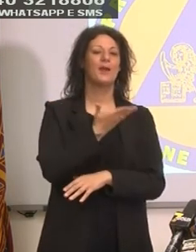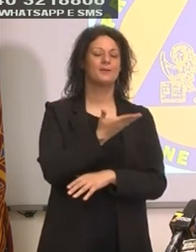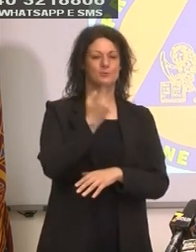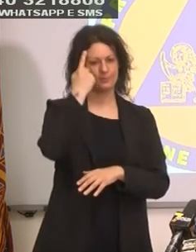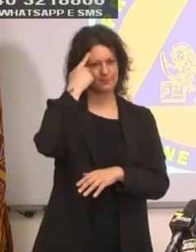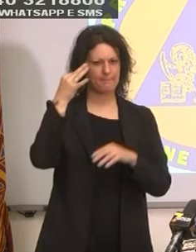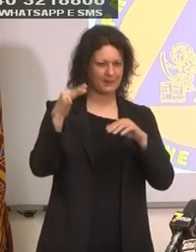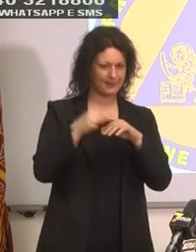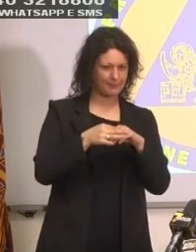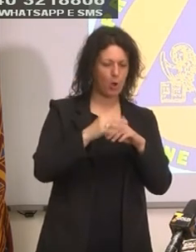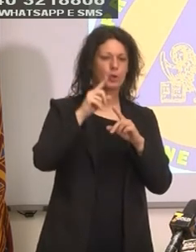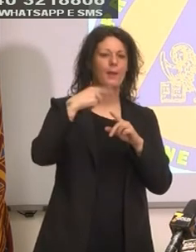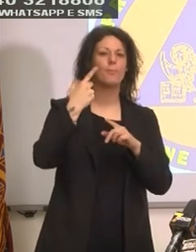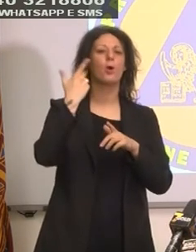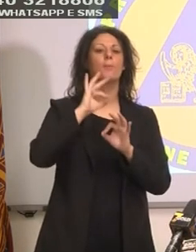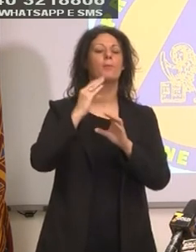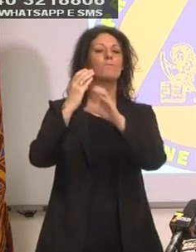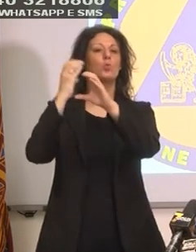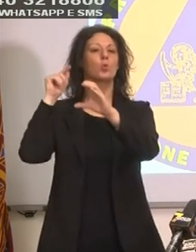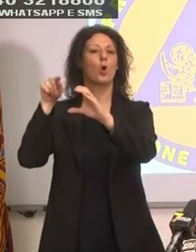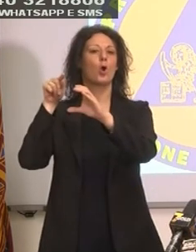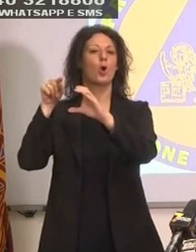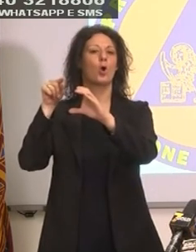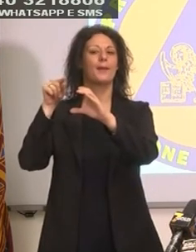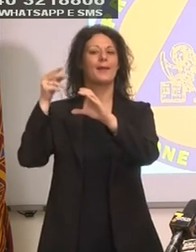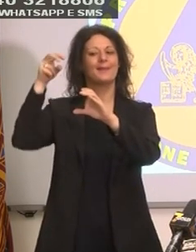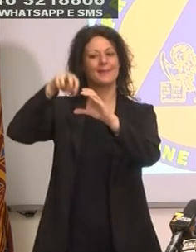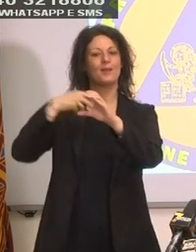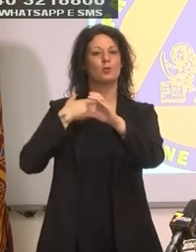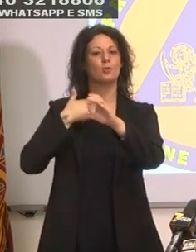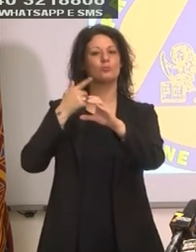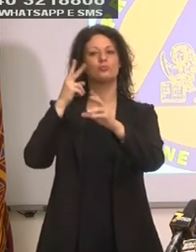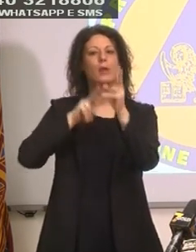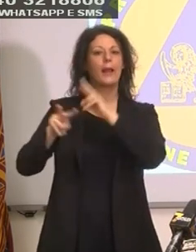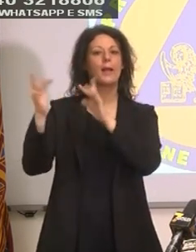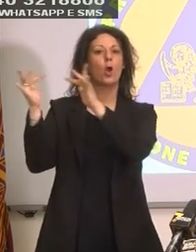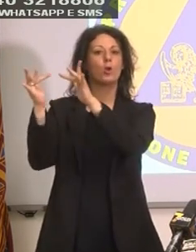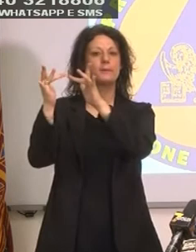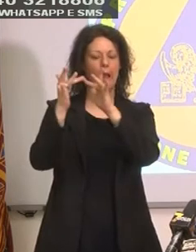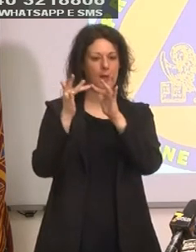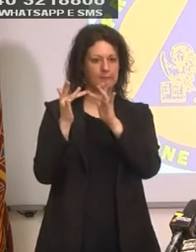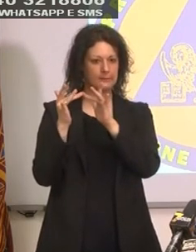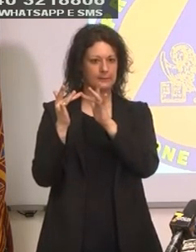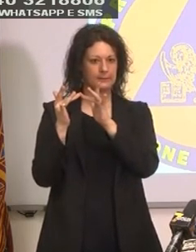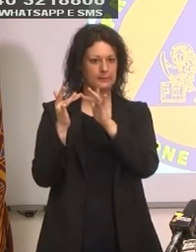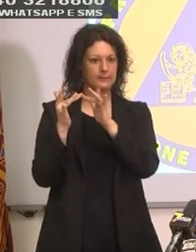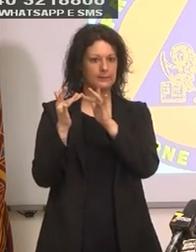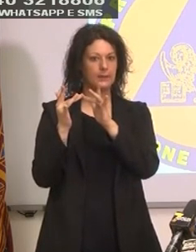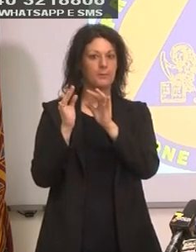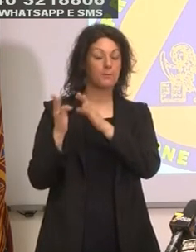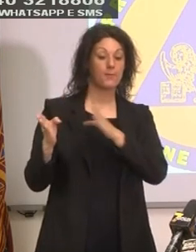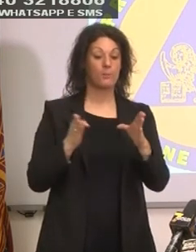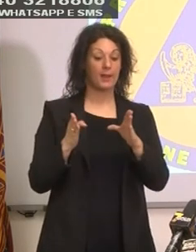del furgone, che invece in quel caso si cercavano le persone che erano a bordo. Ci aveva detto appunto abbiamo avuto questa impennata